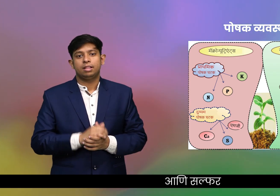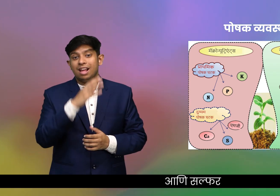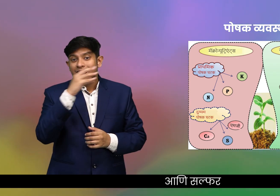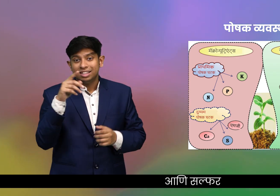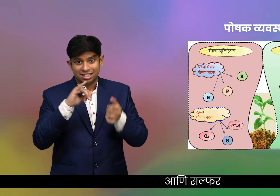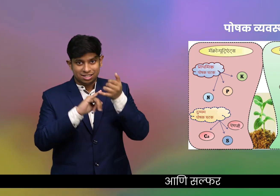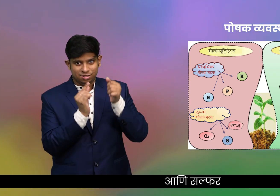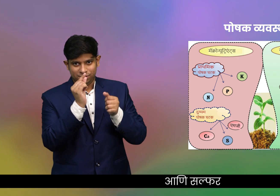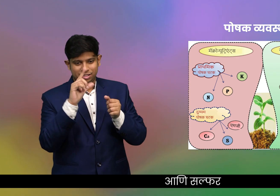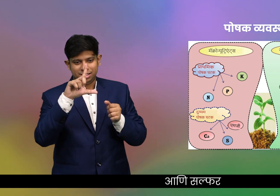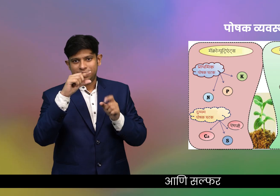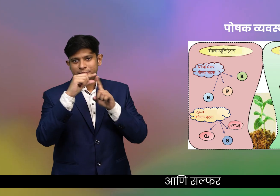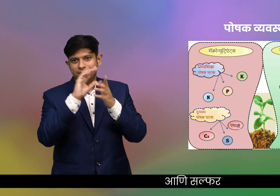आणि सल्फर